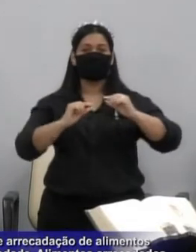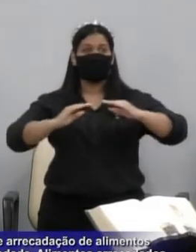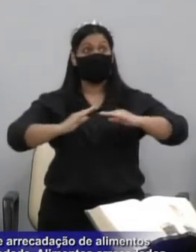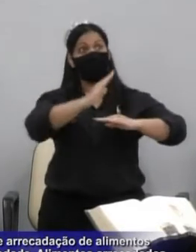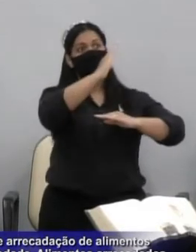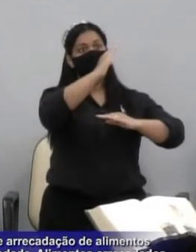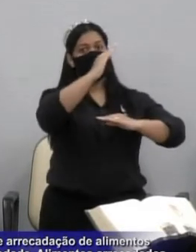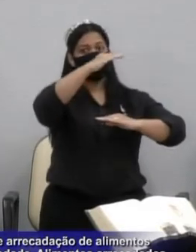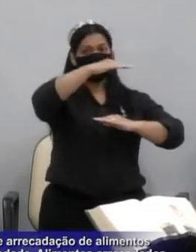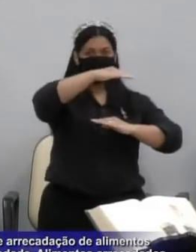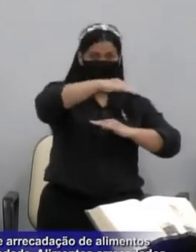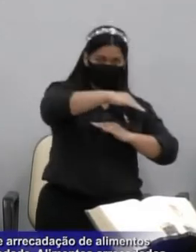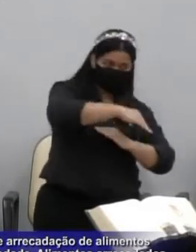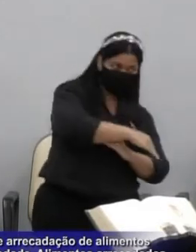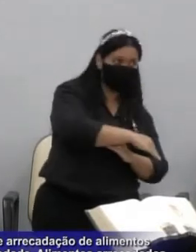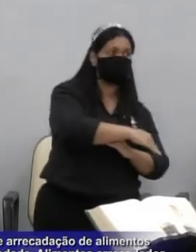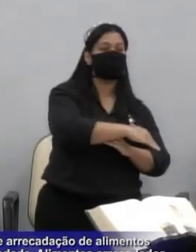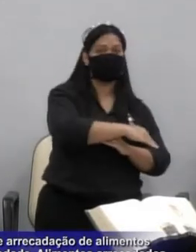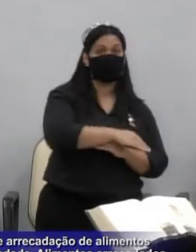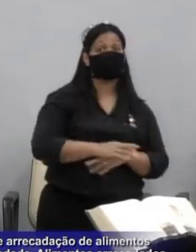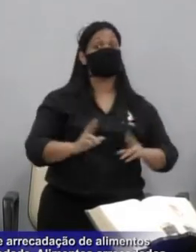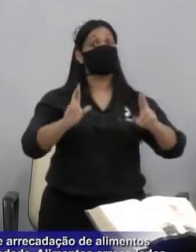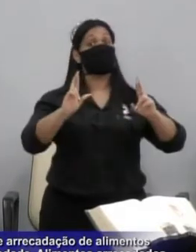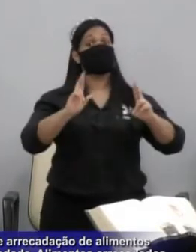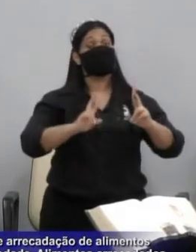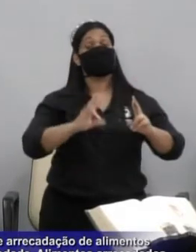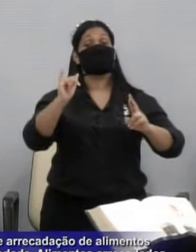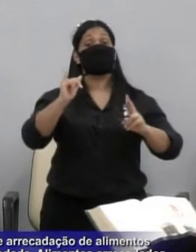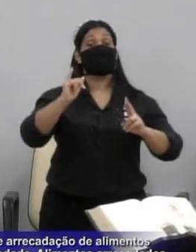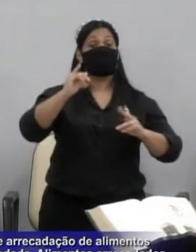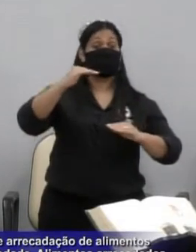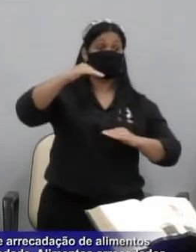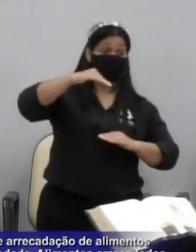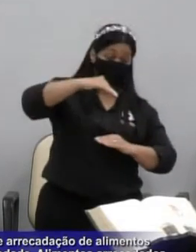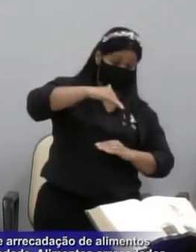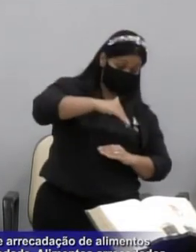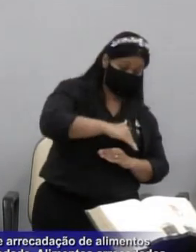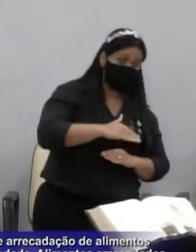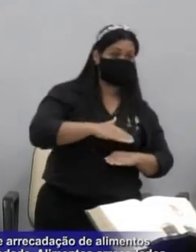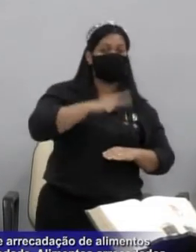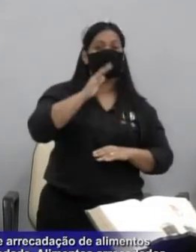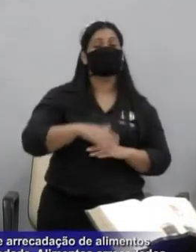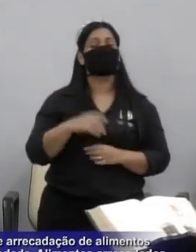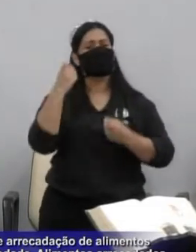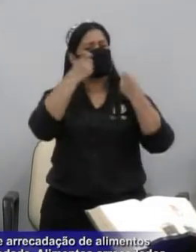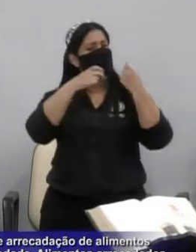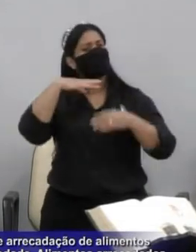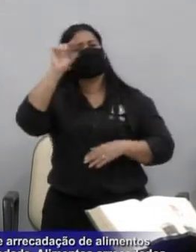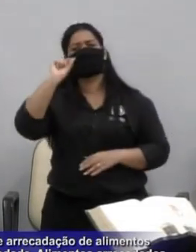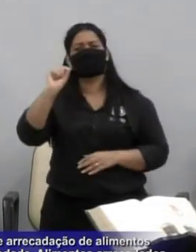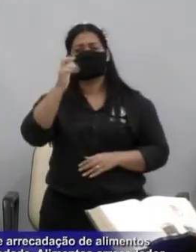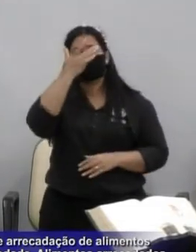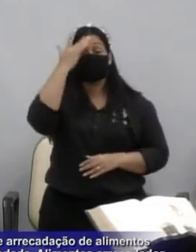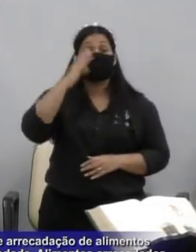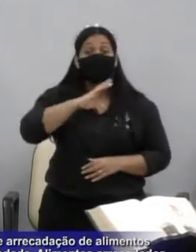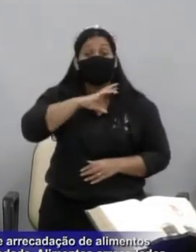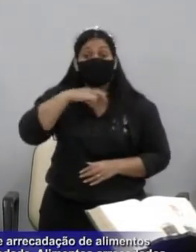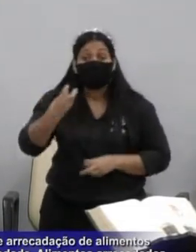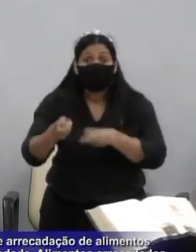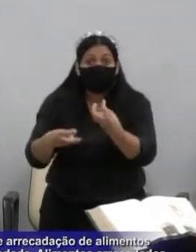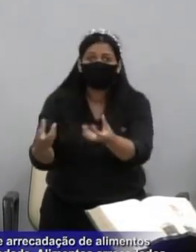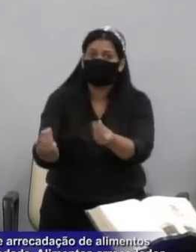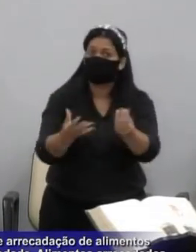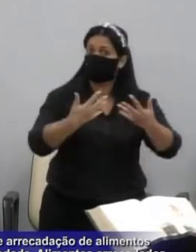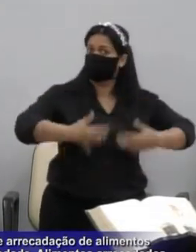essa queda seja maior ainda. E o que me preocupa muito é o número de mortes em Rio Preto. Realmente é um